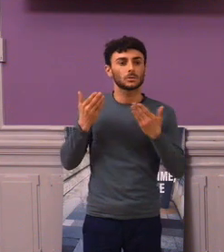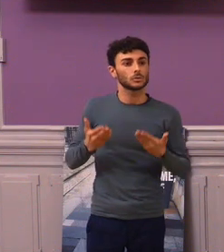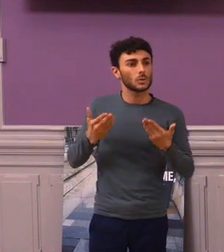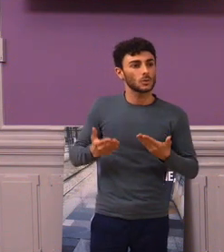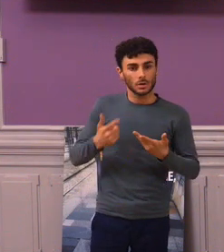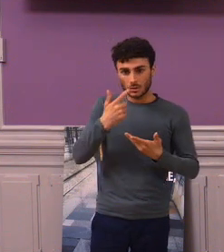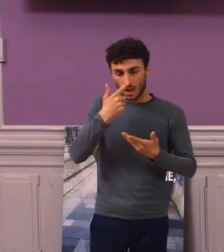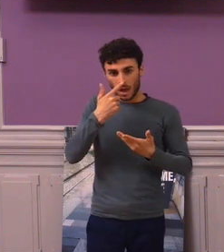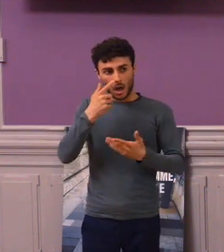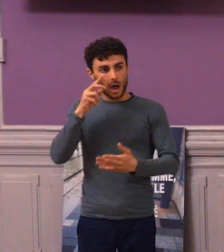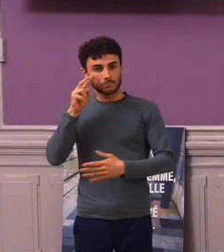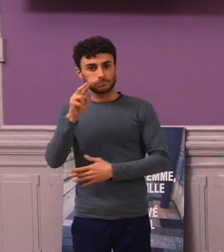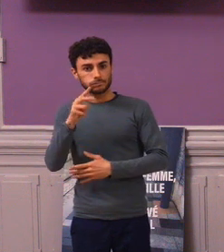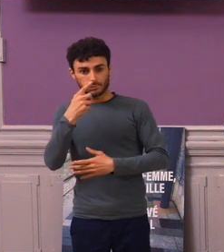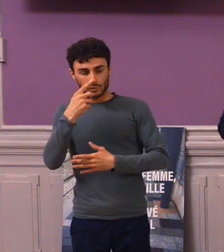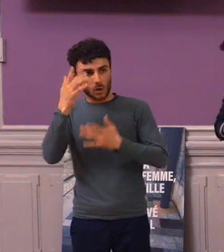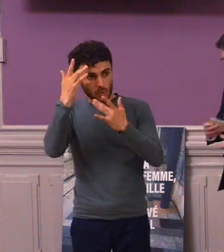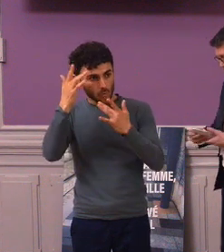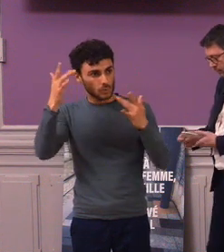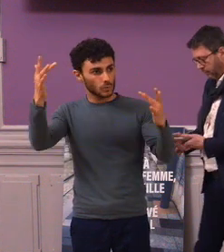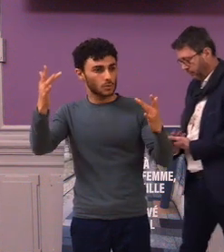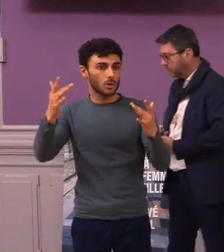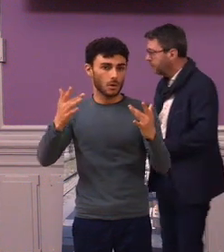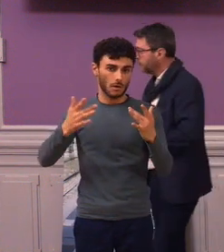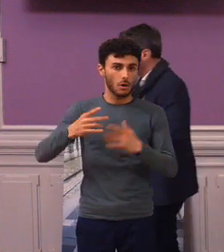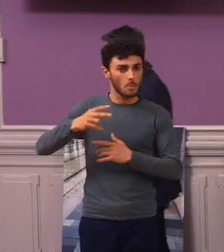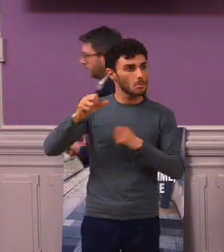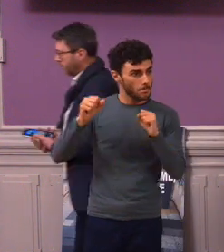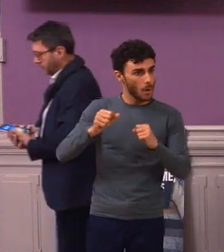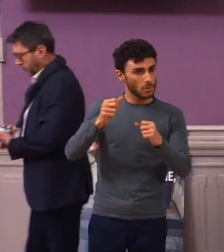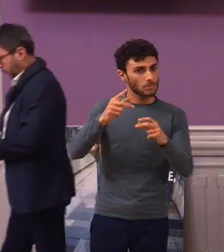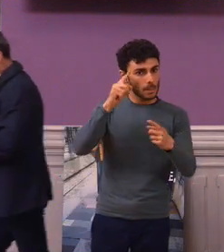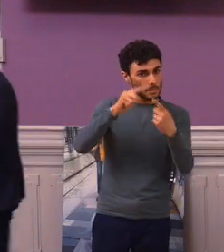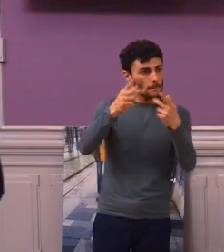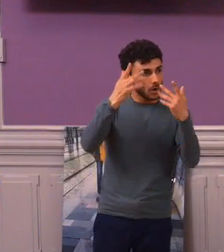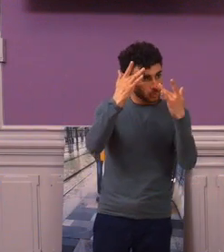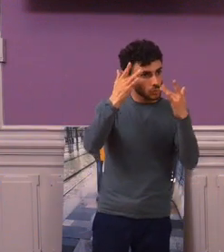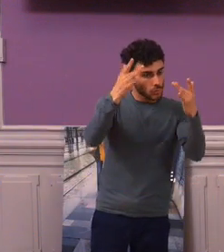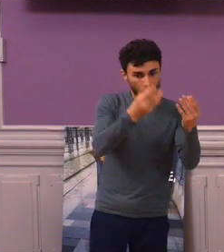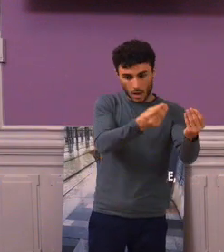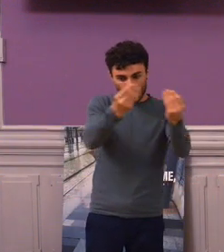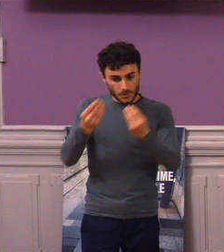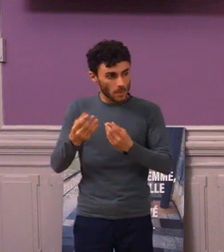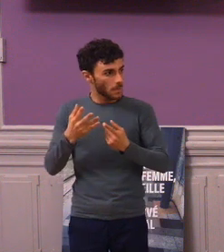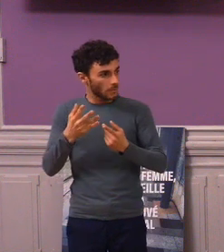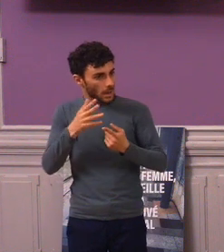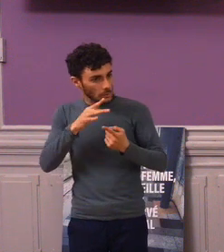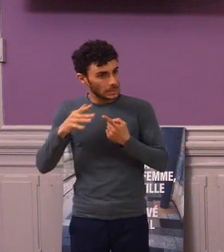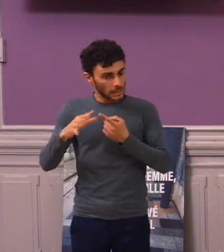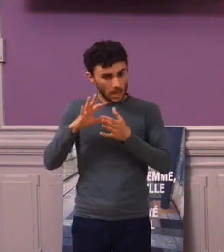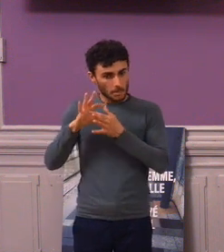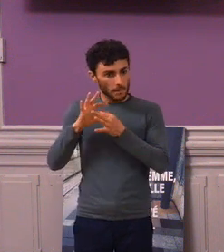culture était à la fois pouvait être un vrai prétexte pour tisser ces liens social ces liens sociaux que